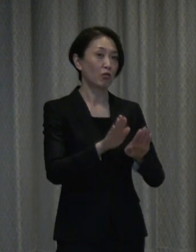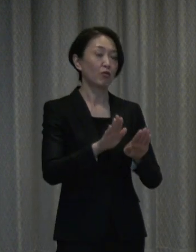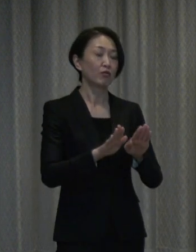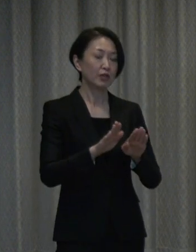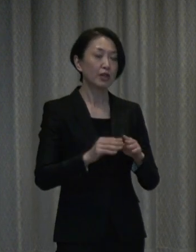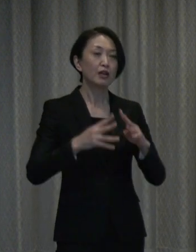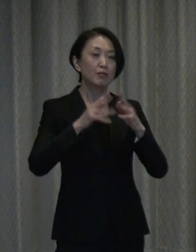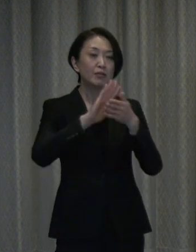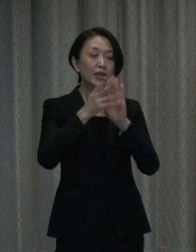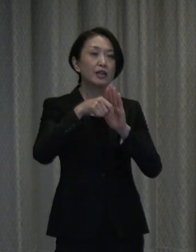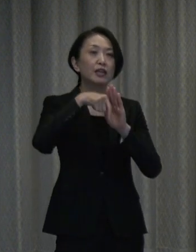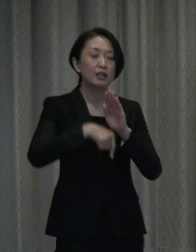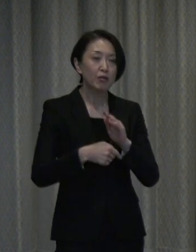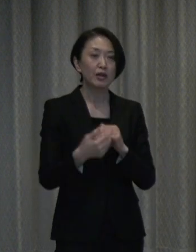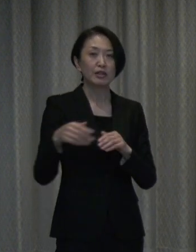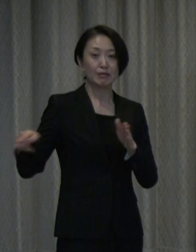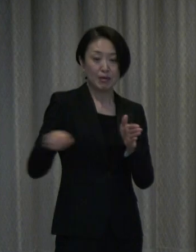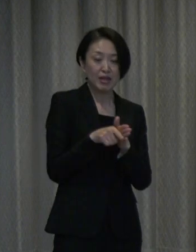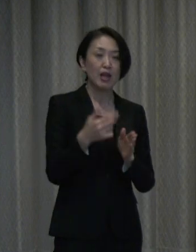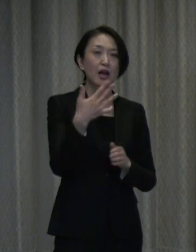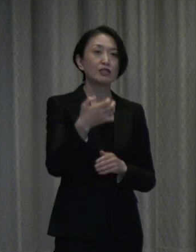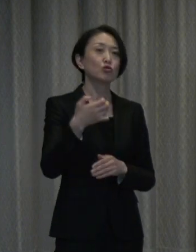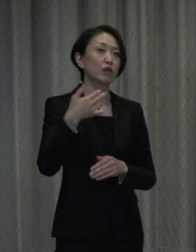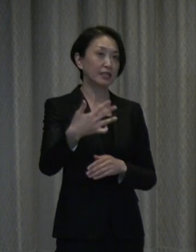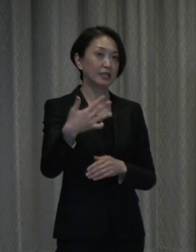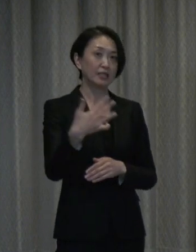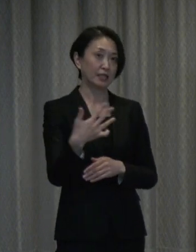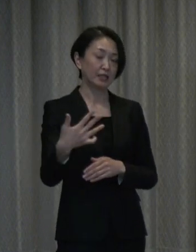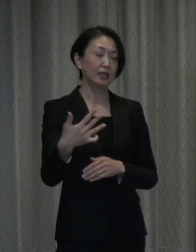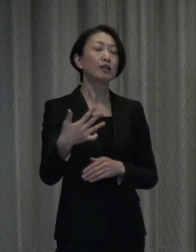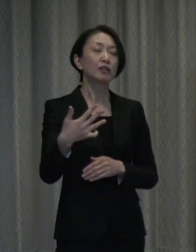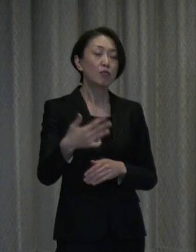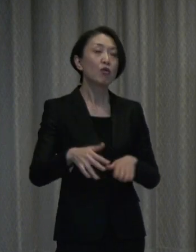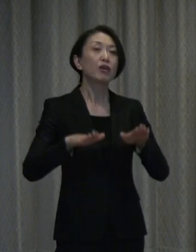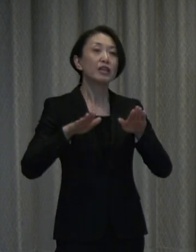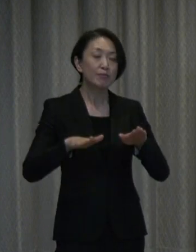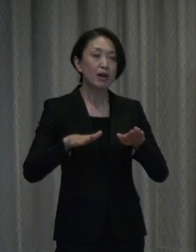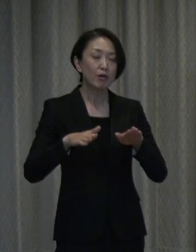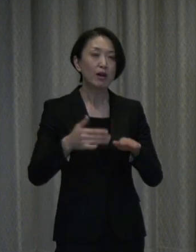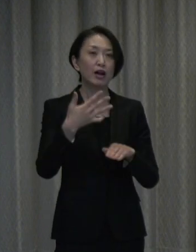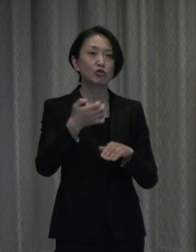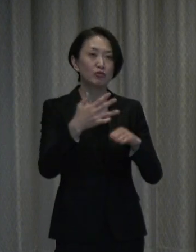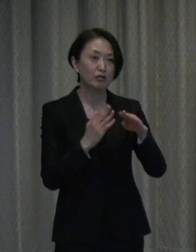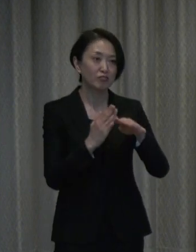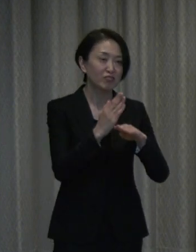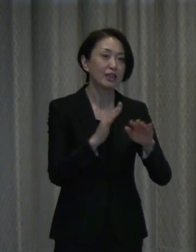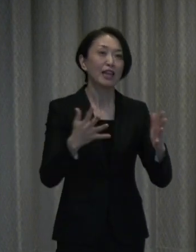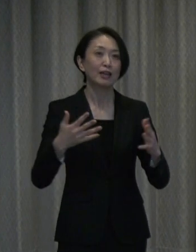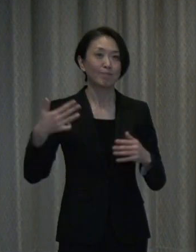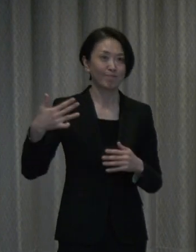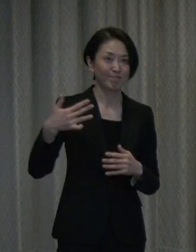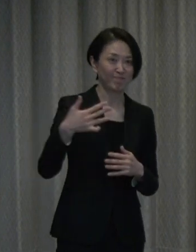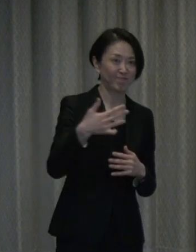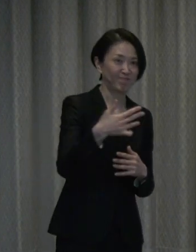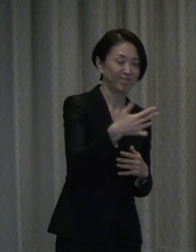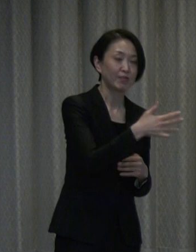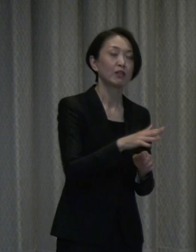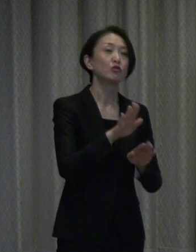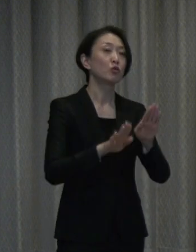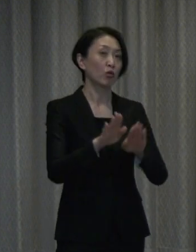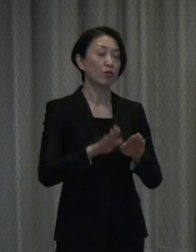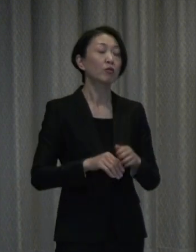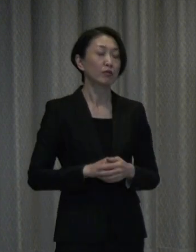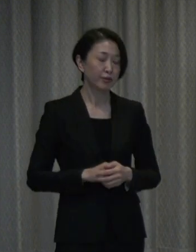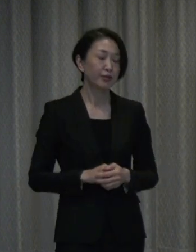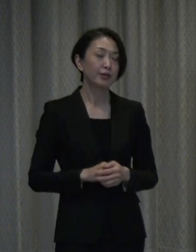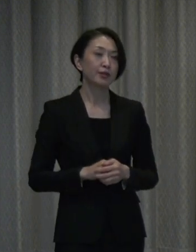出ました患者数は88名でございますが、それがずっと一定を保っている。今日も今のところ患者は出ておりません。また